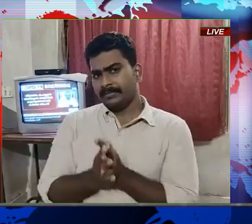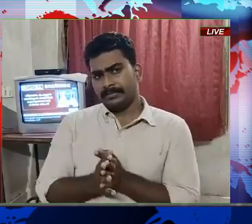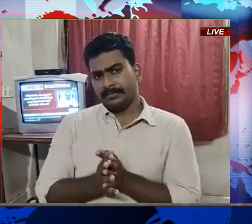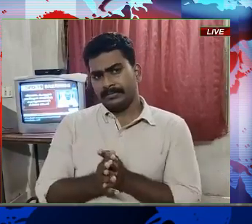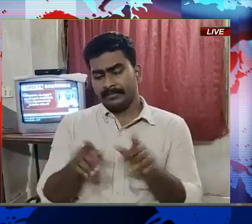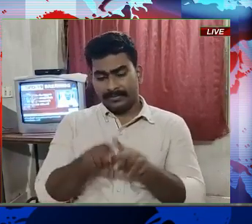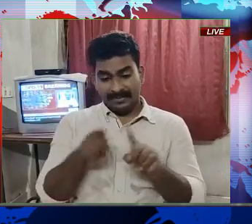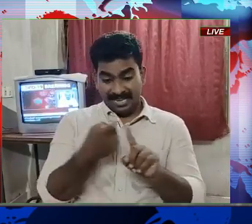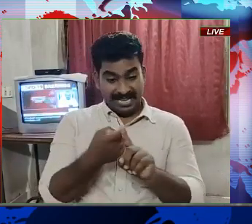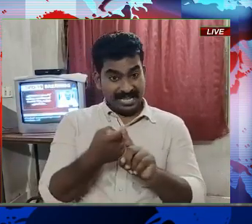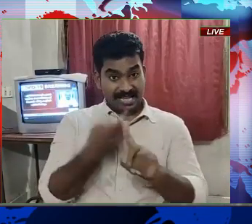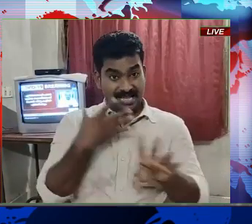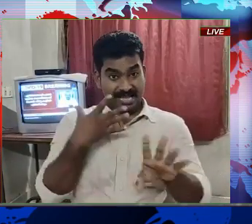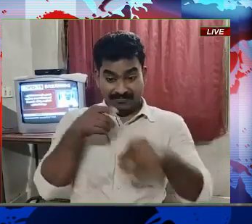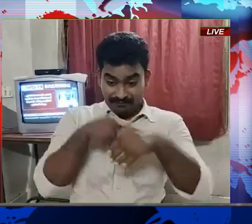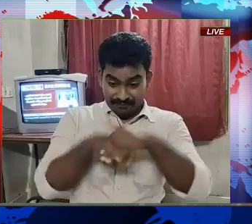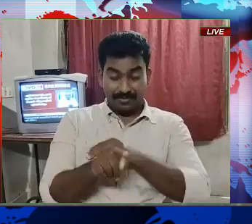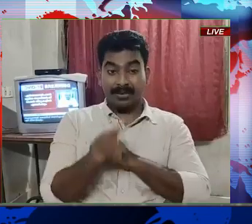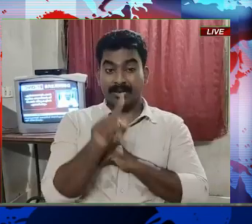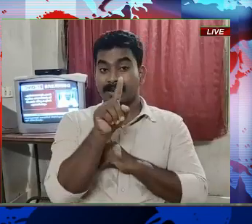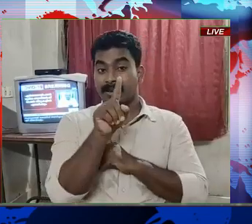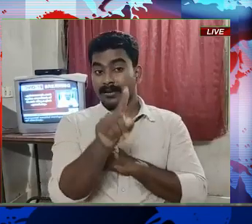ഇന്ന്